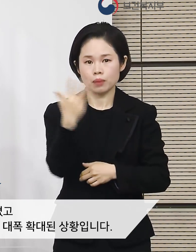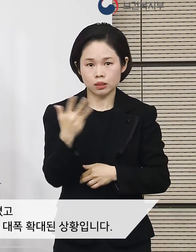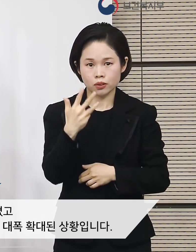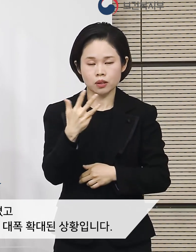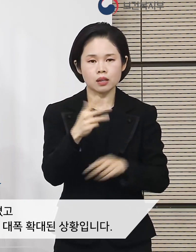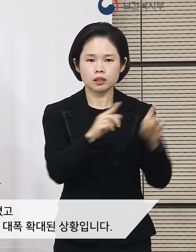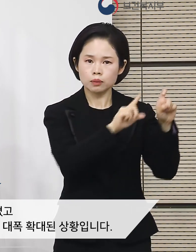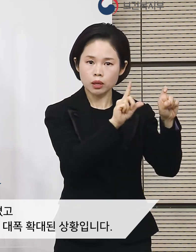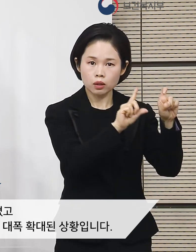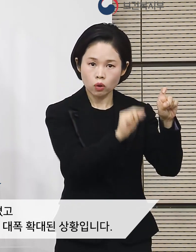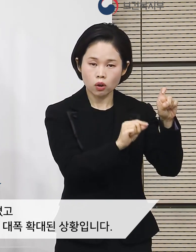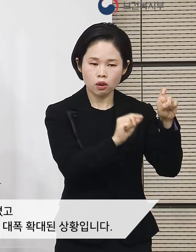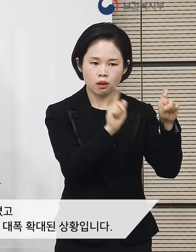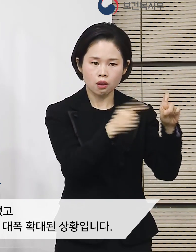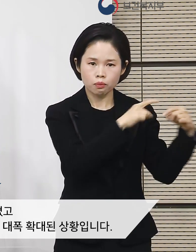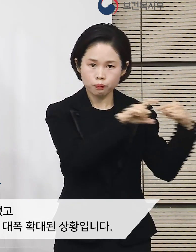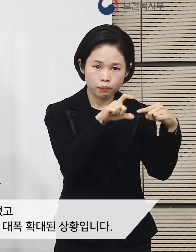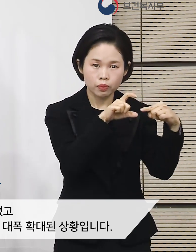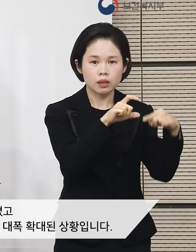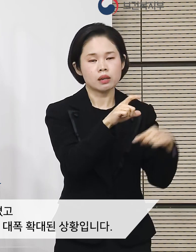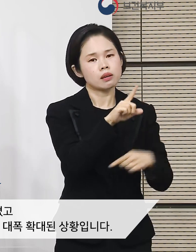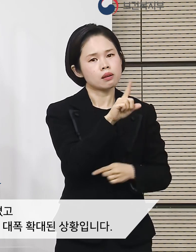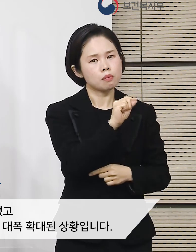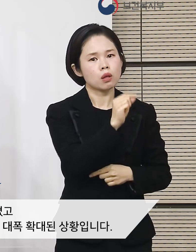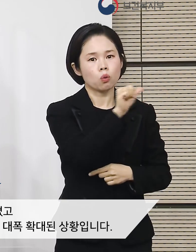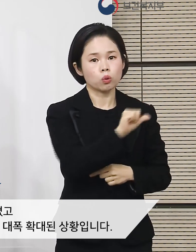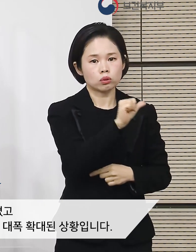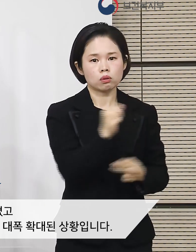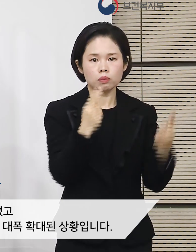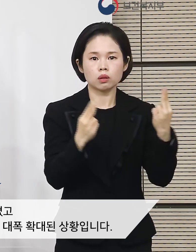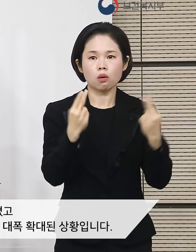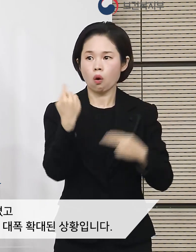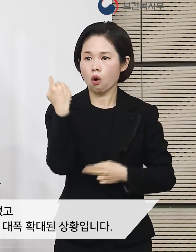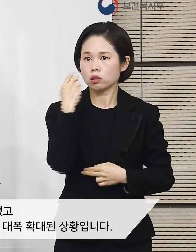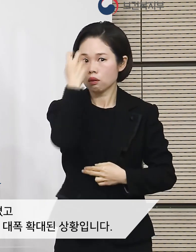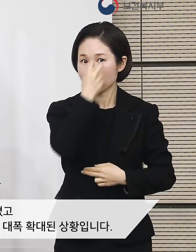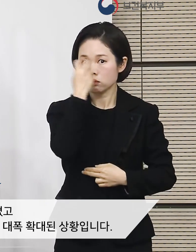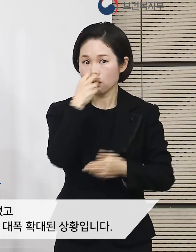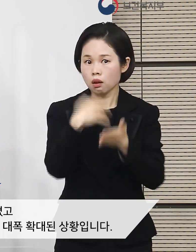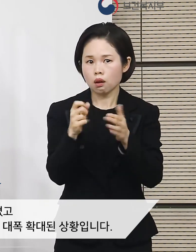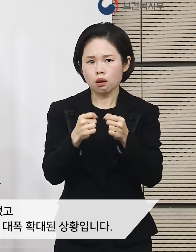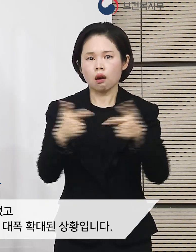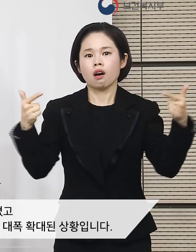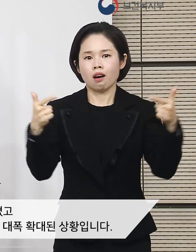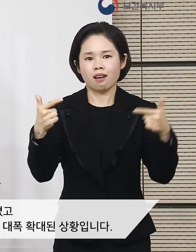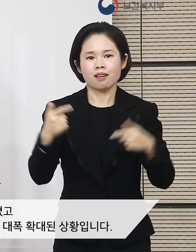평균 1만 5천여 건에 비해 검사량이 대폭 확대된 상황입니다.